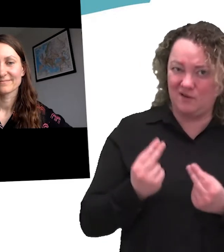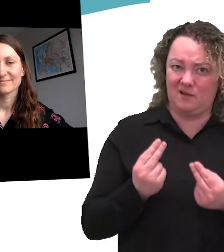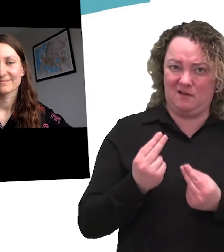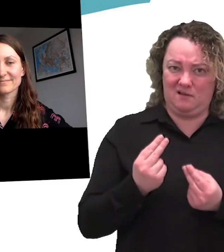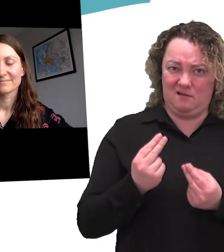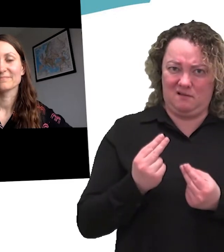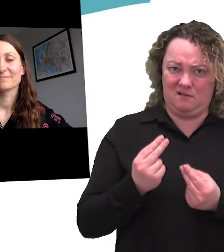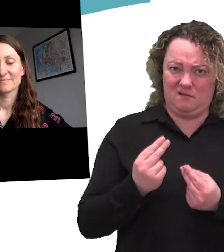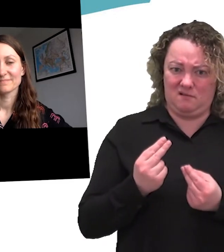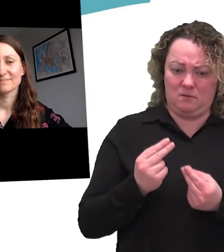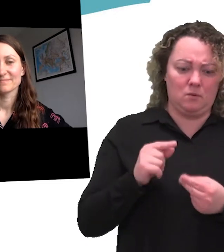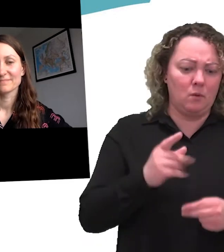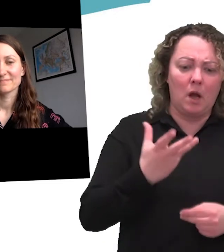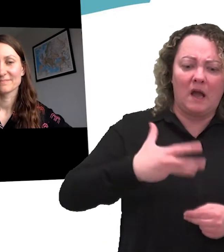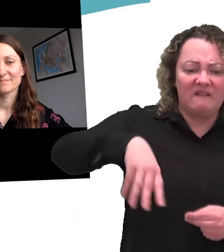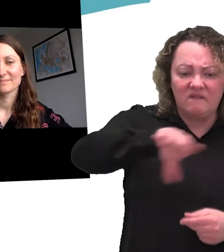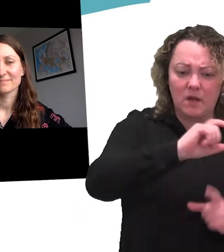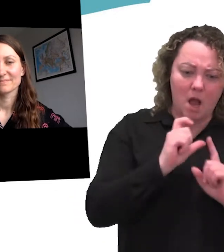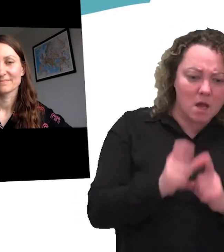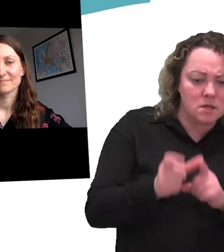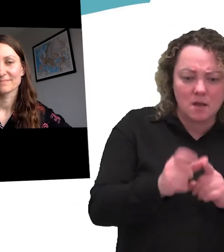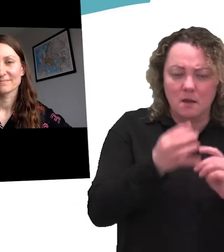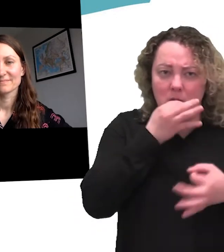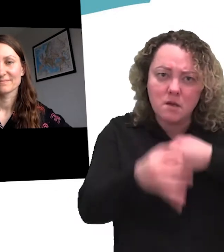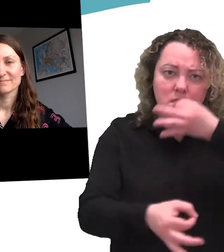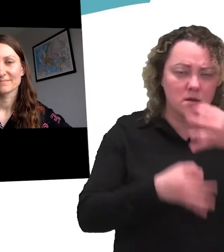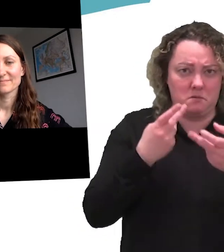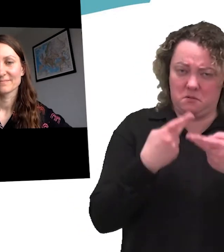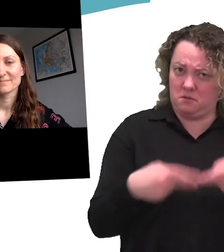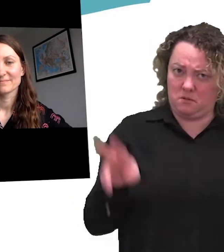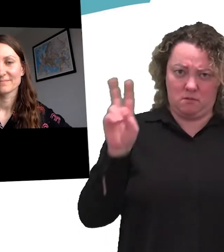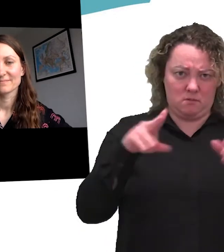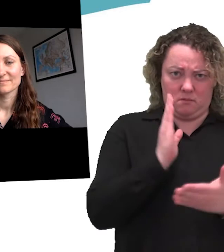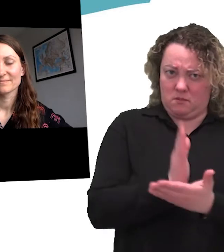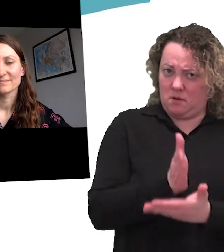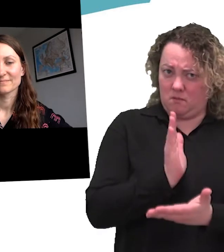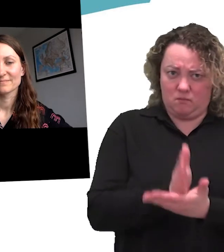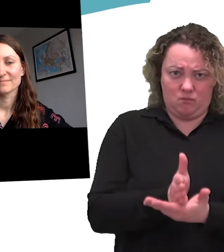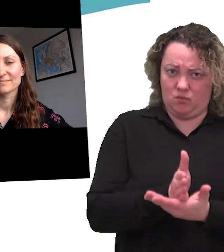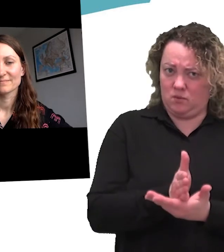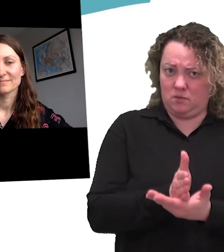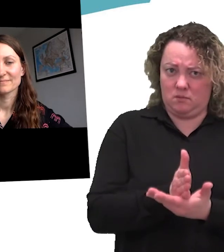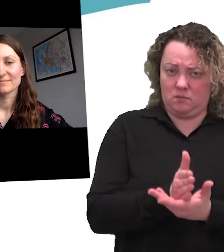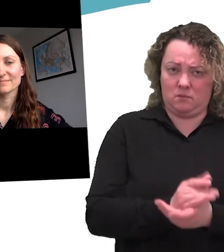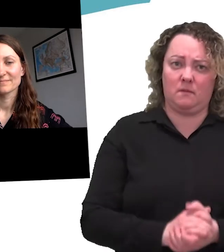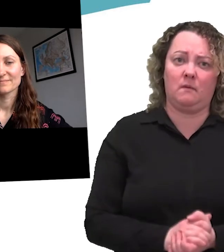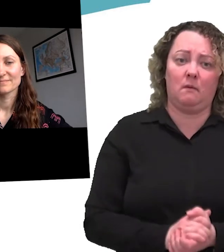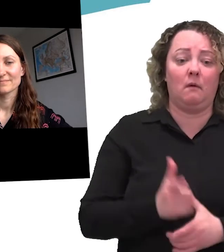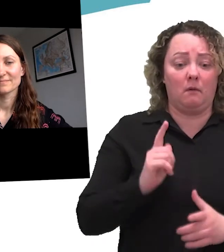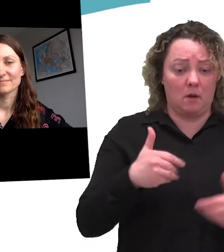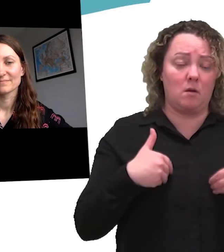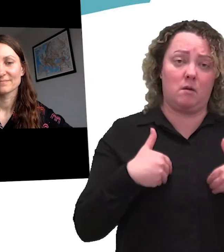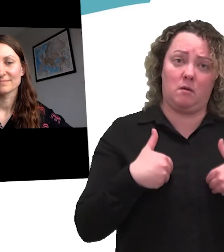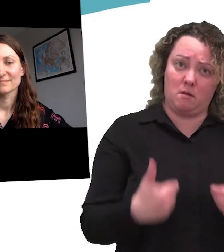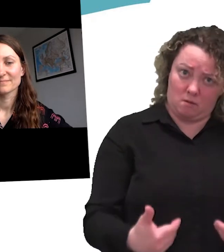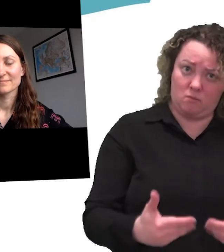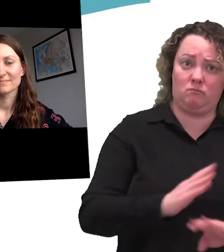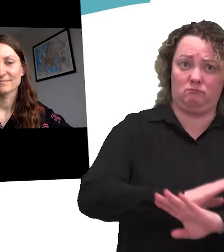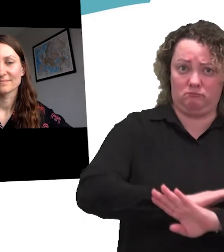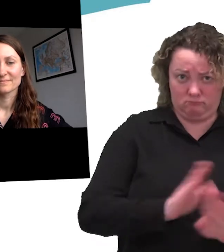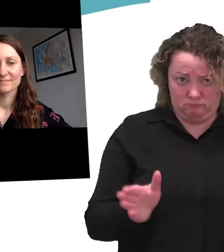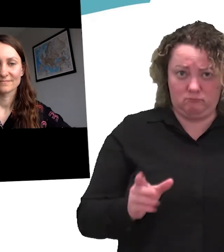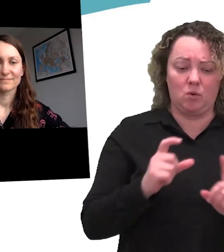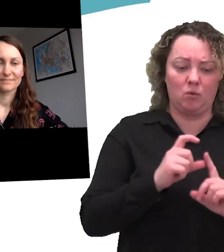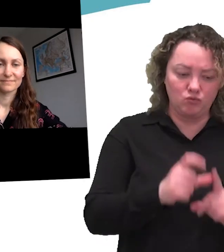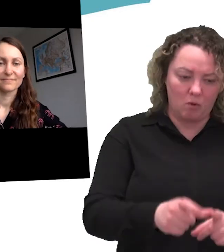atsakymų. Mhm. Ir jeigu jūs labai argumentuosit, tai kiekvienas žodis gali būti